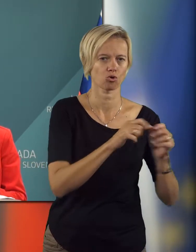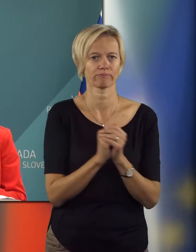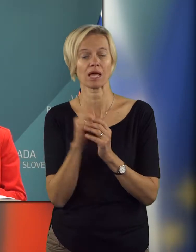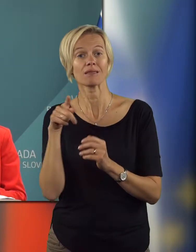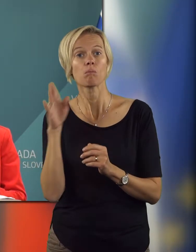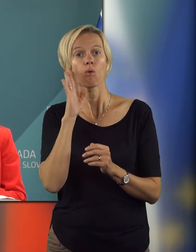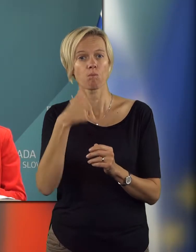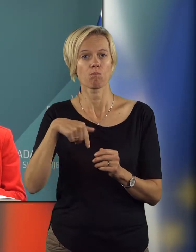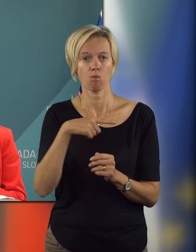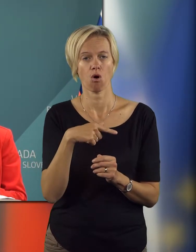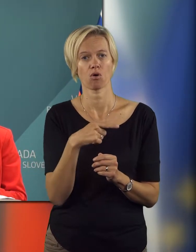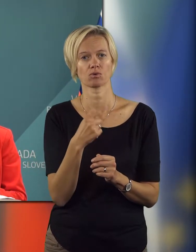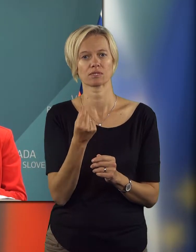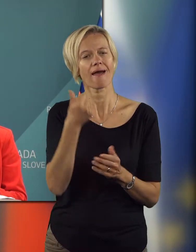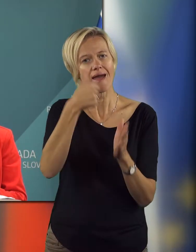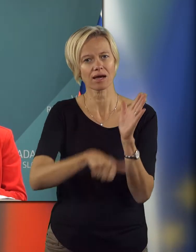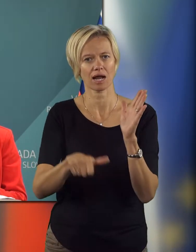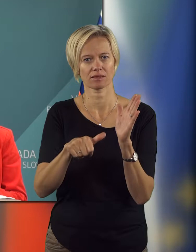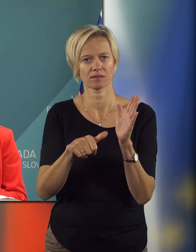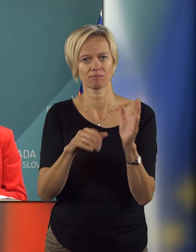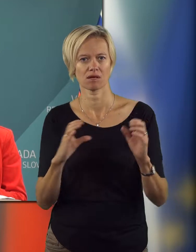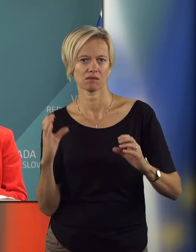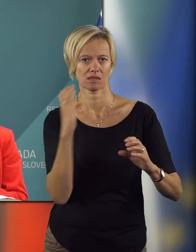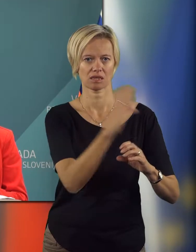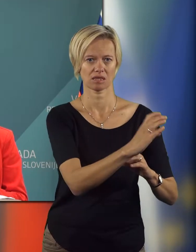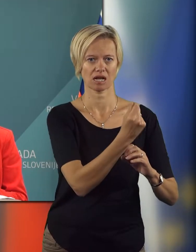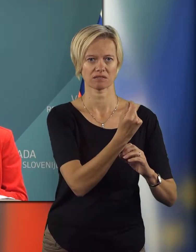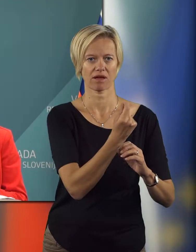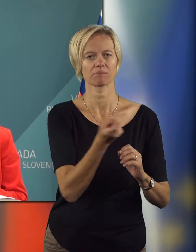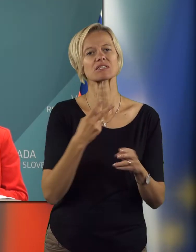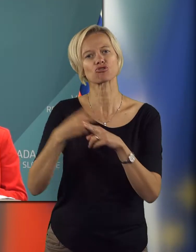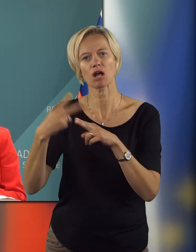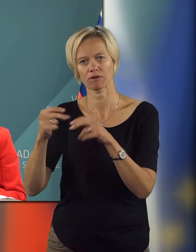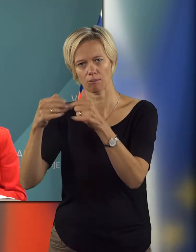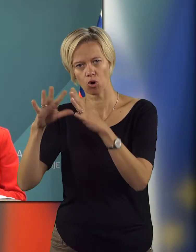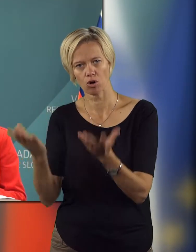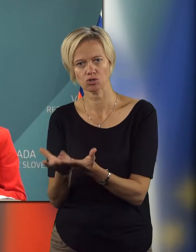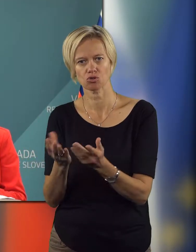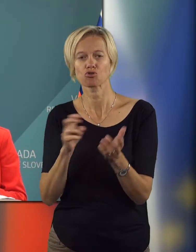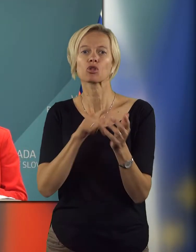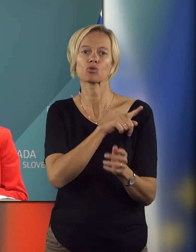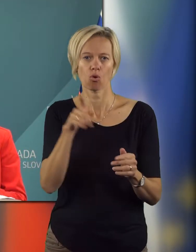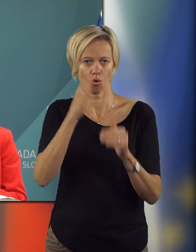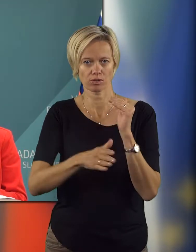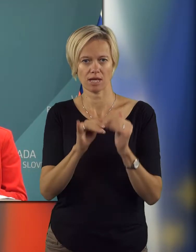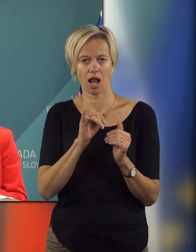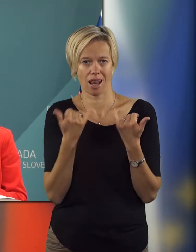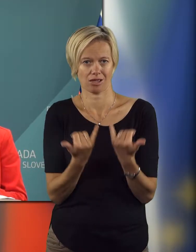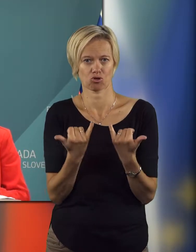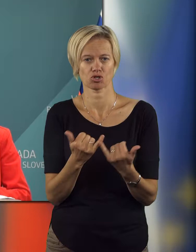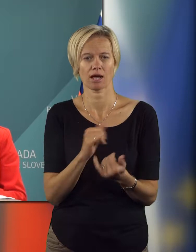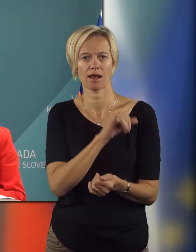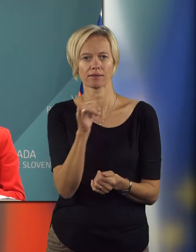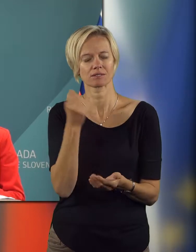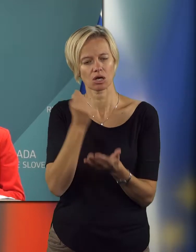resorju in bomo z enkratnim transferom iz državnega proračuna še do konca letošnjega